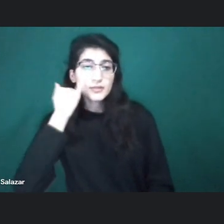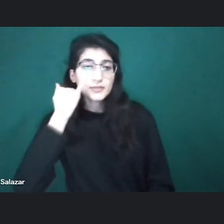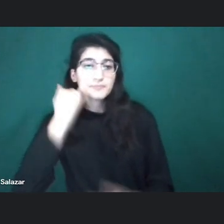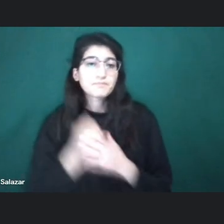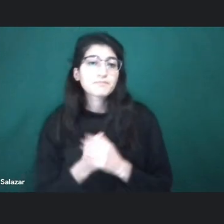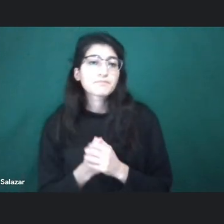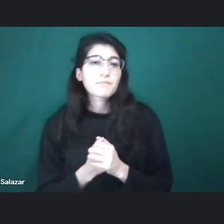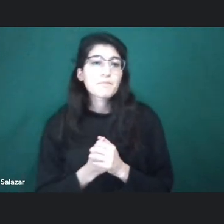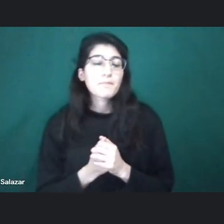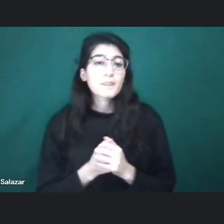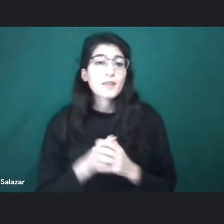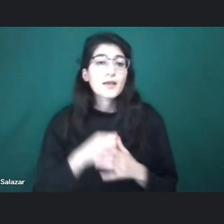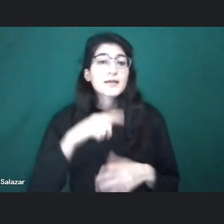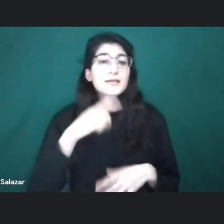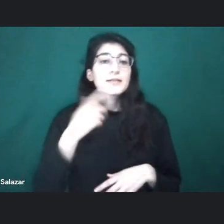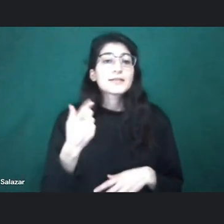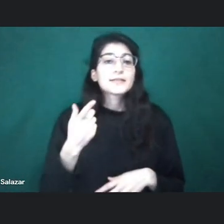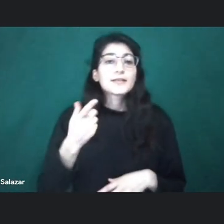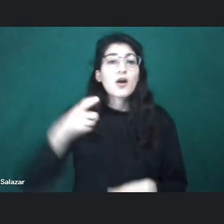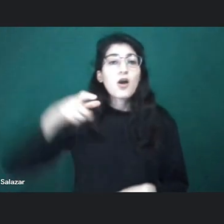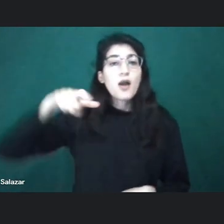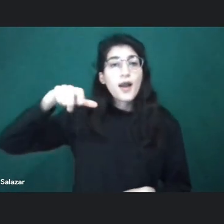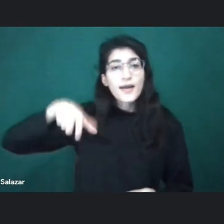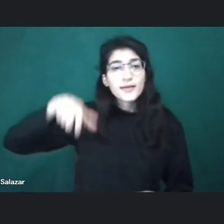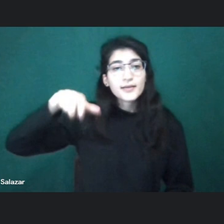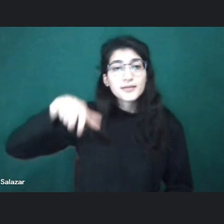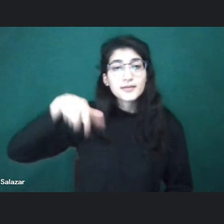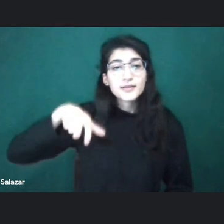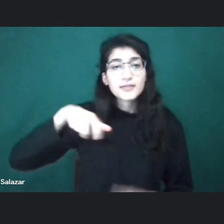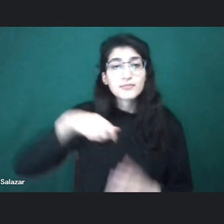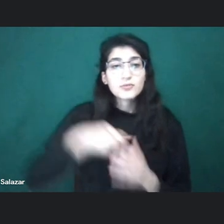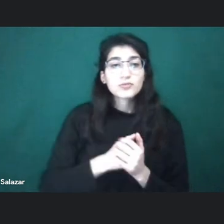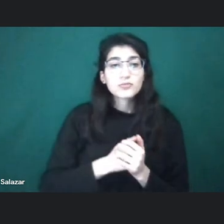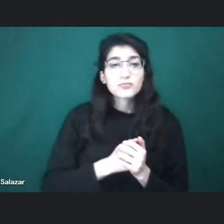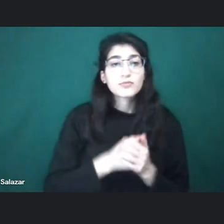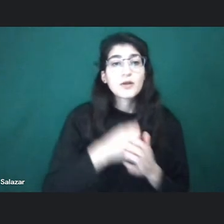Many. Bien, un adjetivo many, ¿qué más?